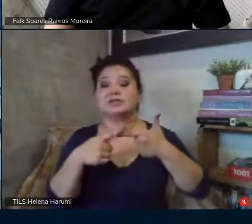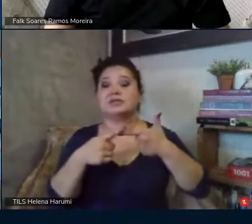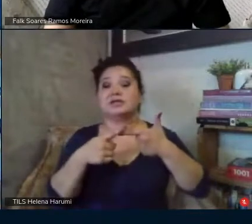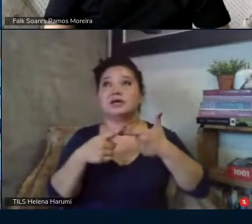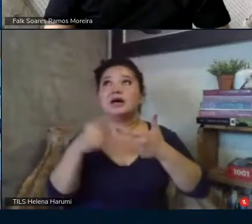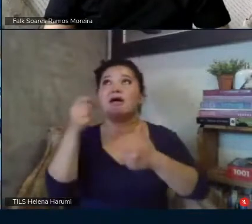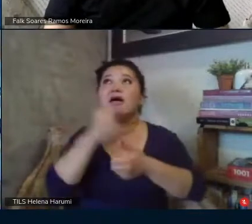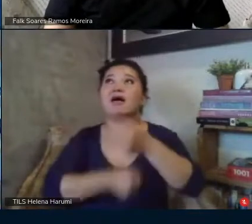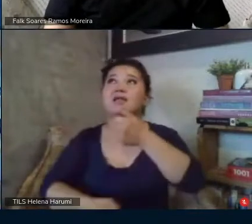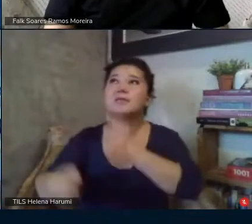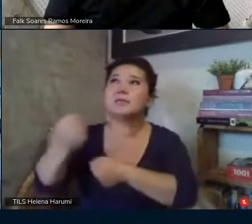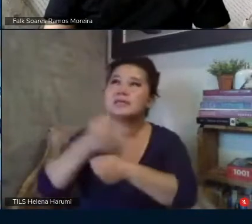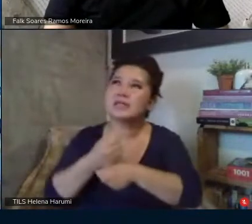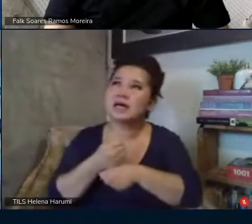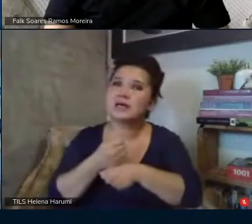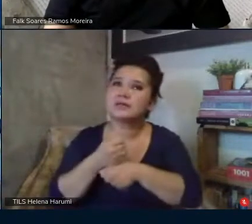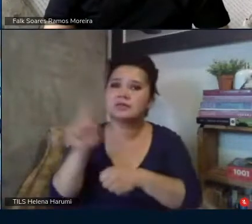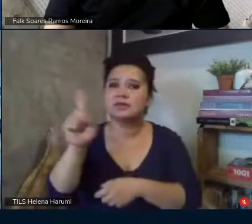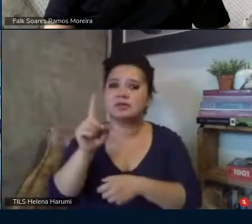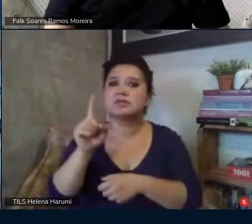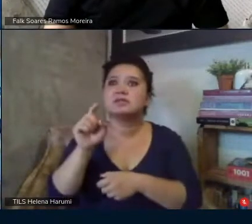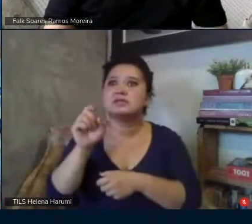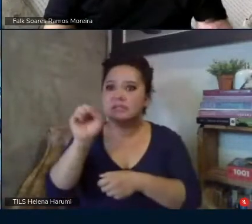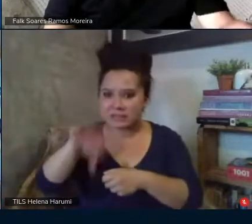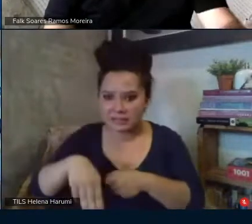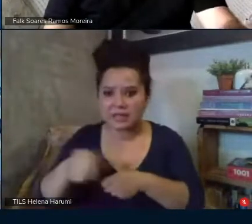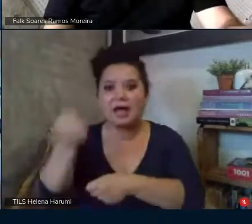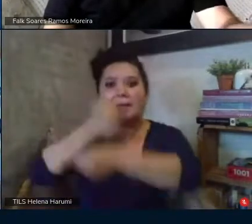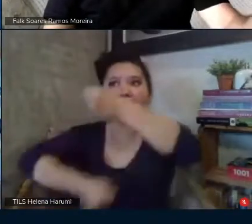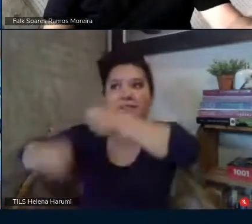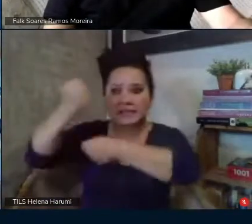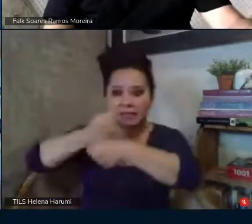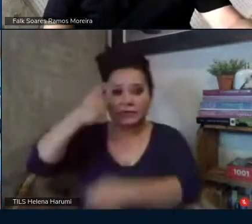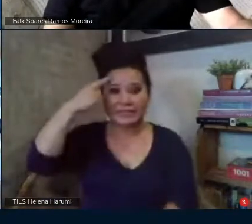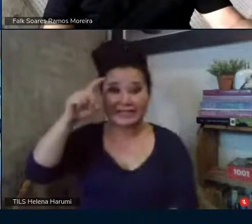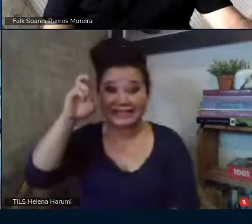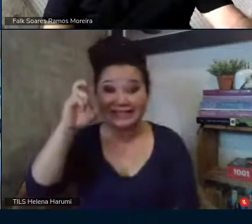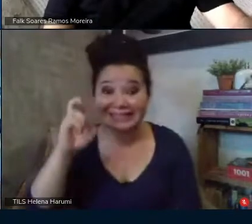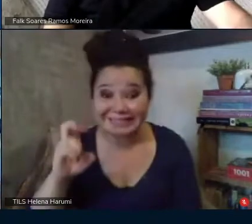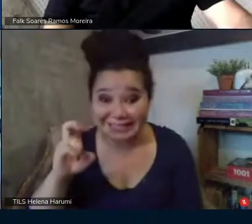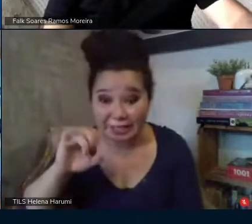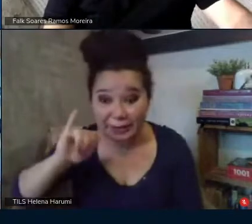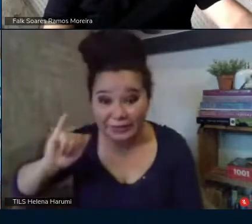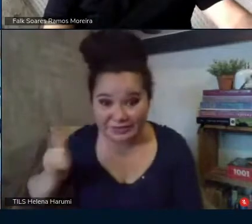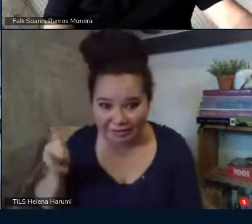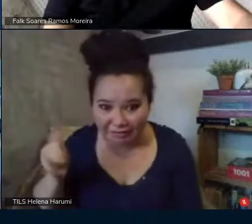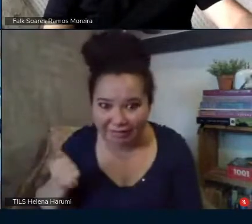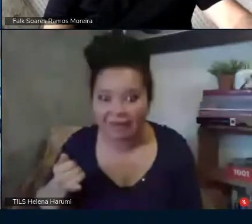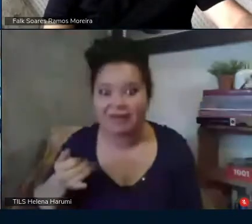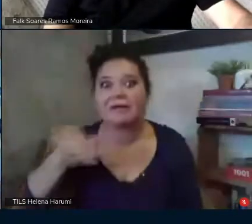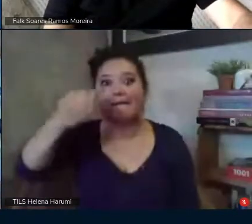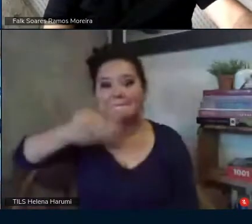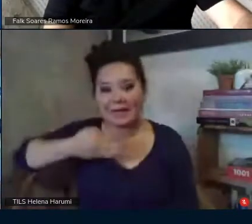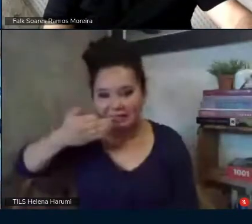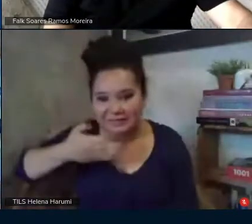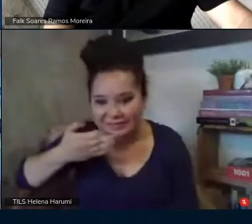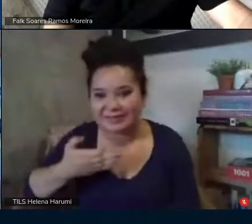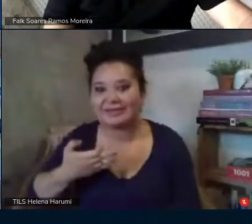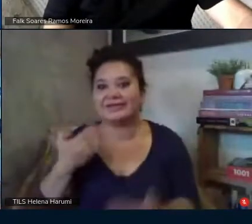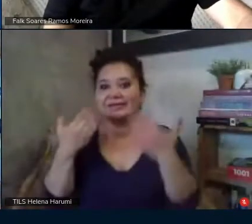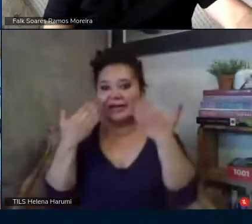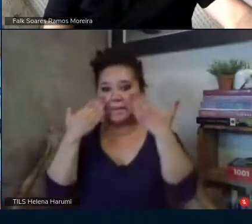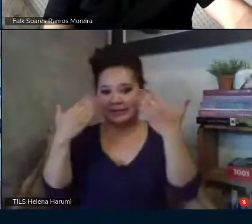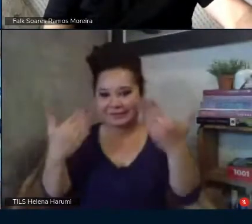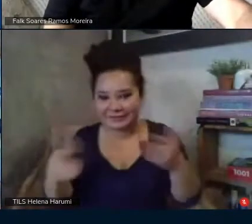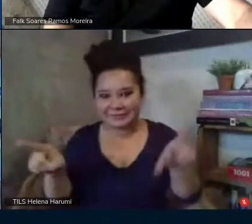no ano retrasado, ou não, no ano passado mesmo, no dia 5 de janeiro, depois da Renata, tivemos o Messias, surdo, que defendeu